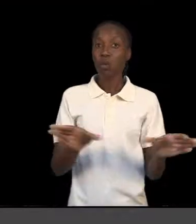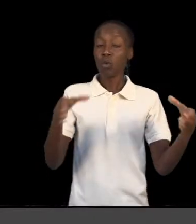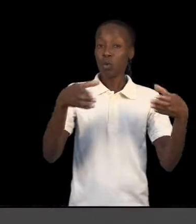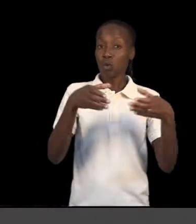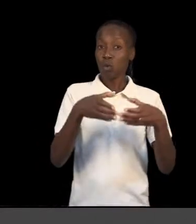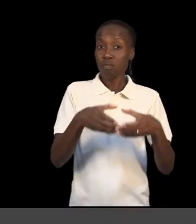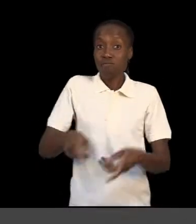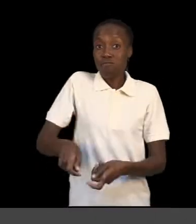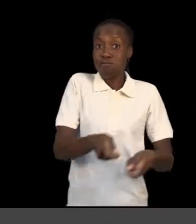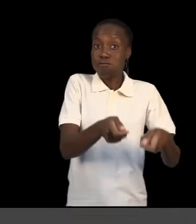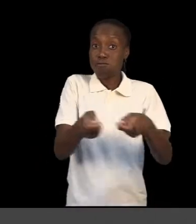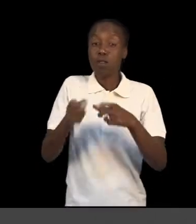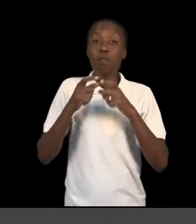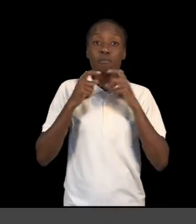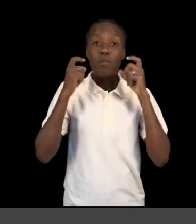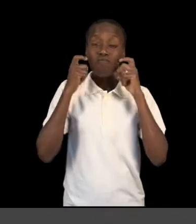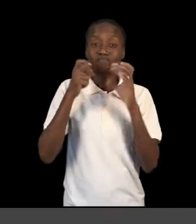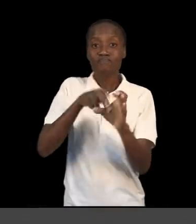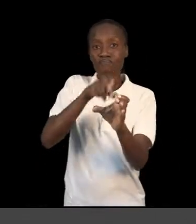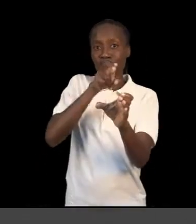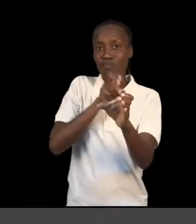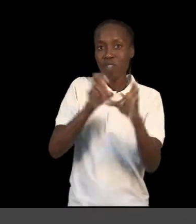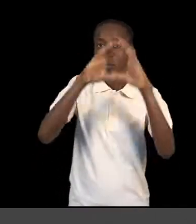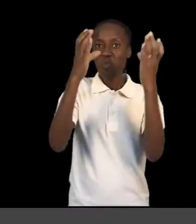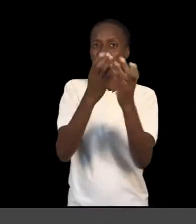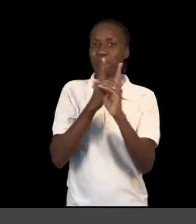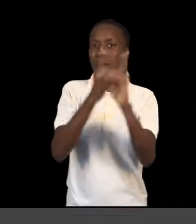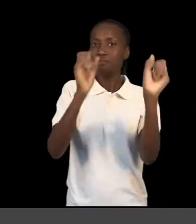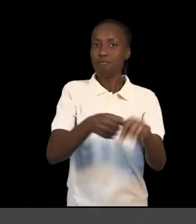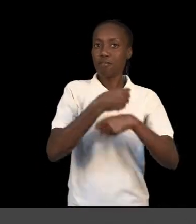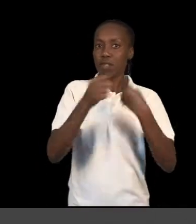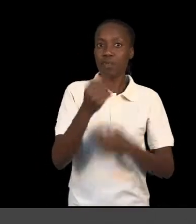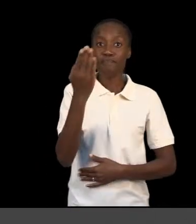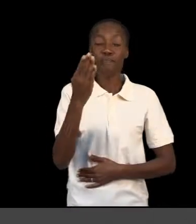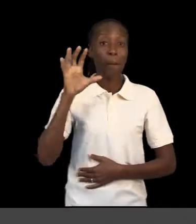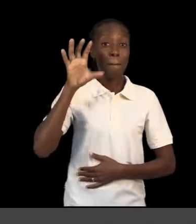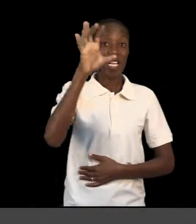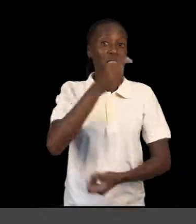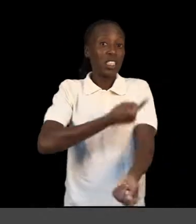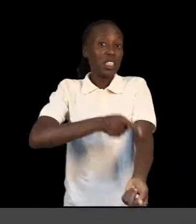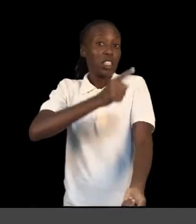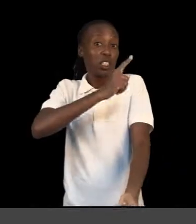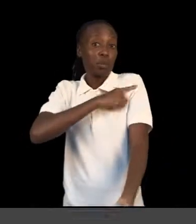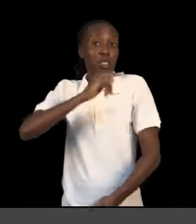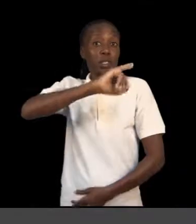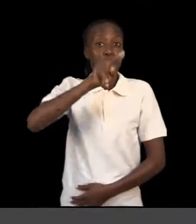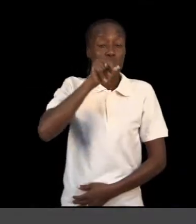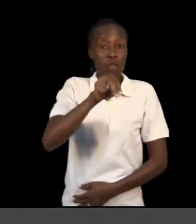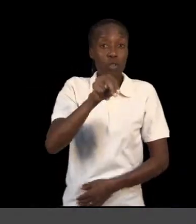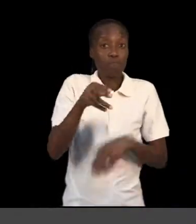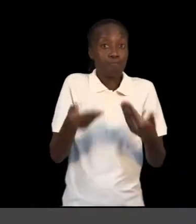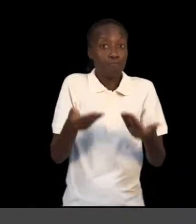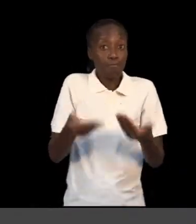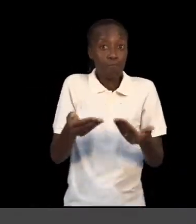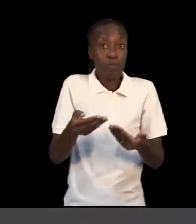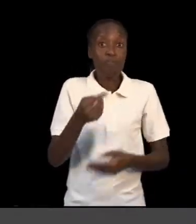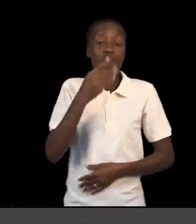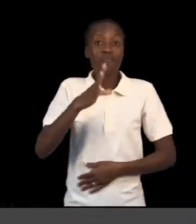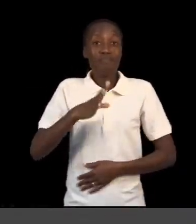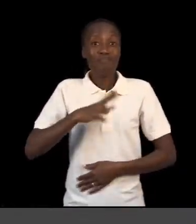A Seleção Nacional de Hockey Pantins de Moçambique está fora do Mundial que vai decorrer em Barcelona, Espanha, em junho próximo.